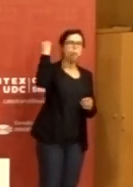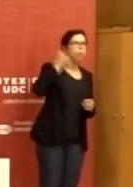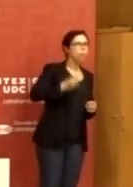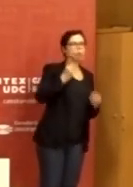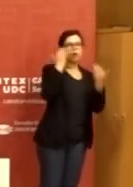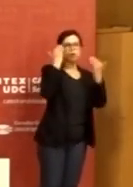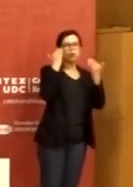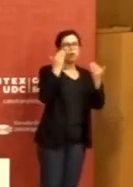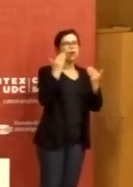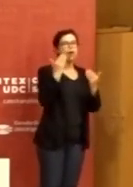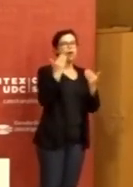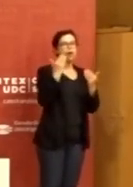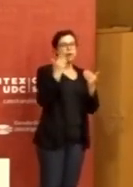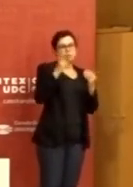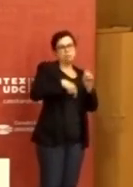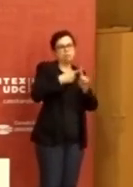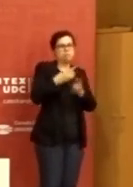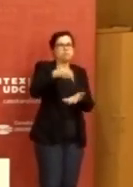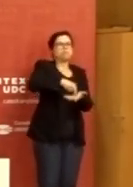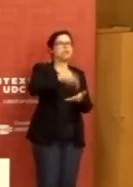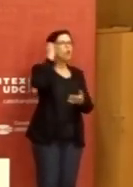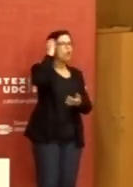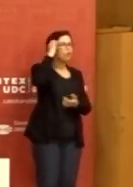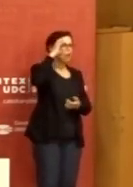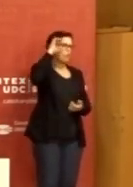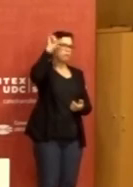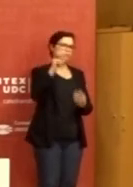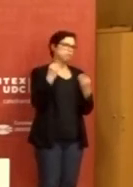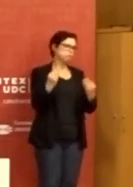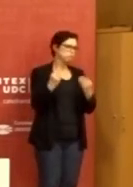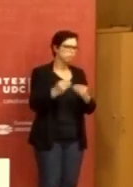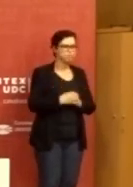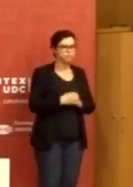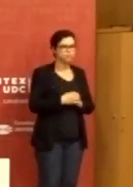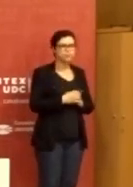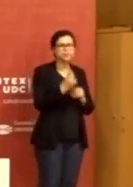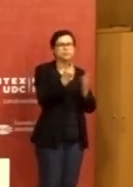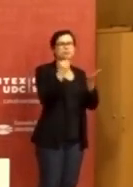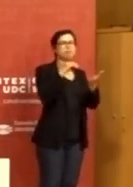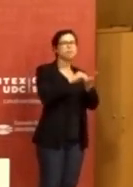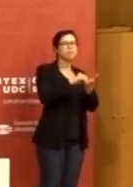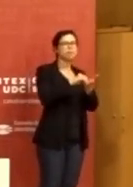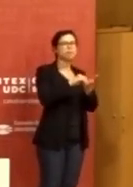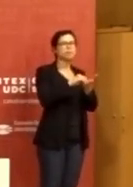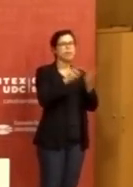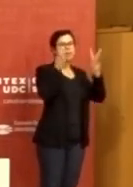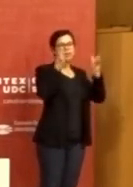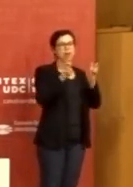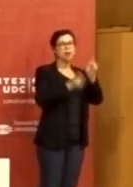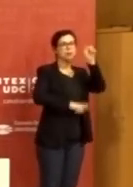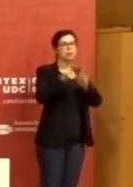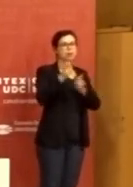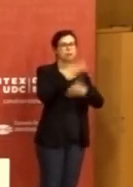hora de exponer la conferencia. Quería poner de manifiesto únicamente una cuestión que tiene que ver con la empleabilidad de las personas